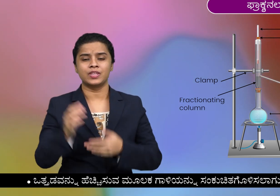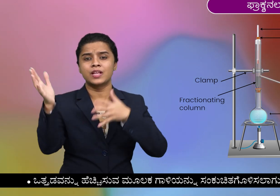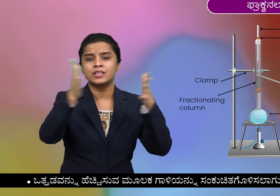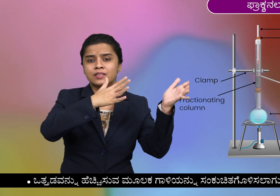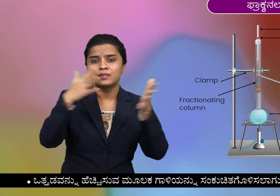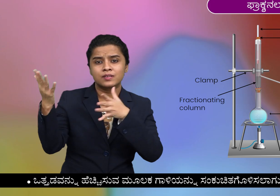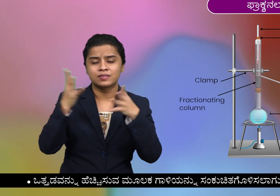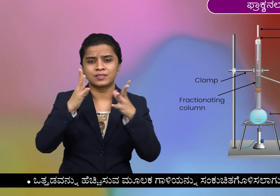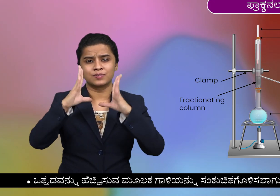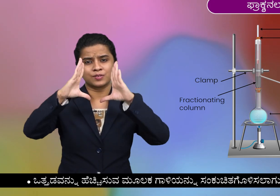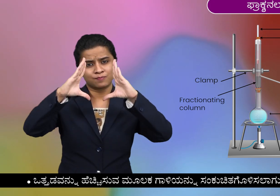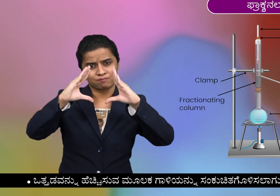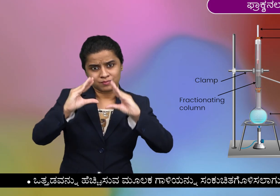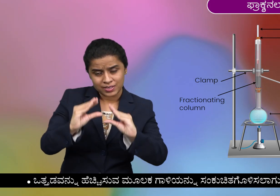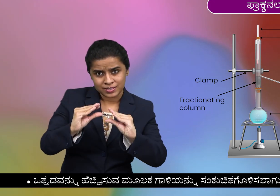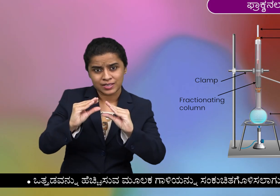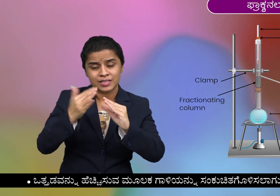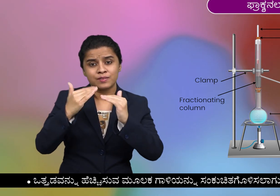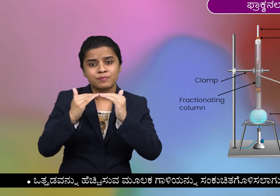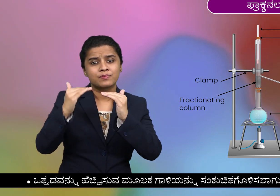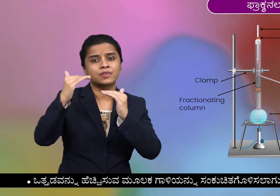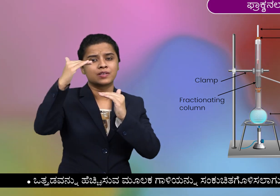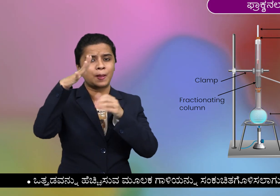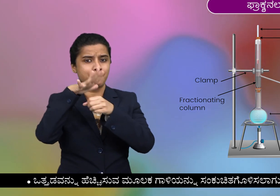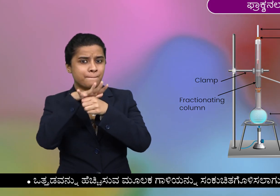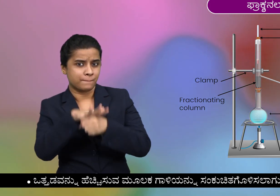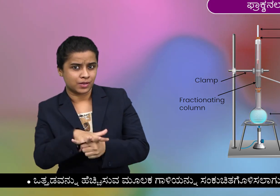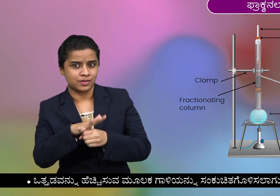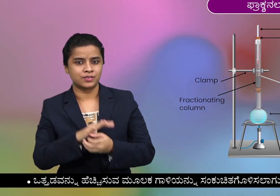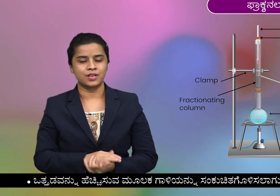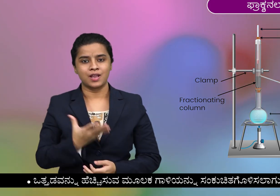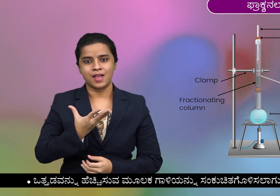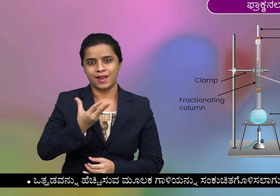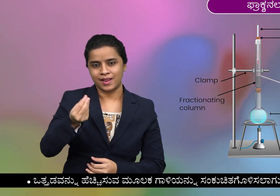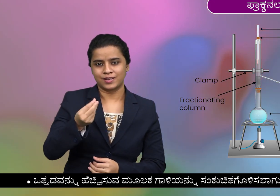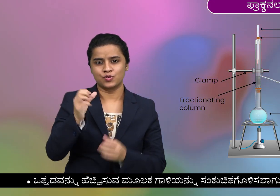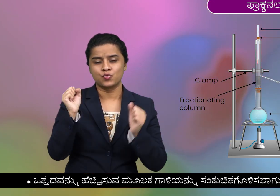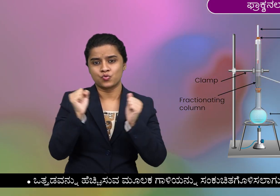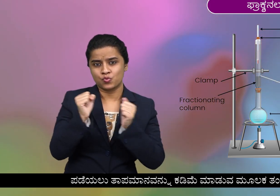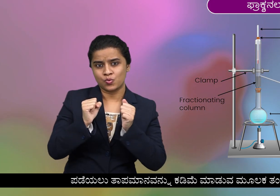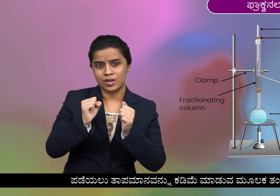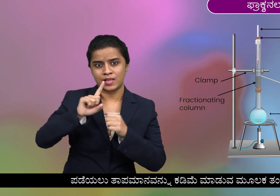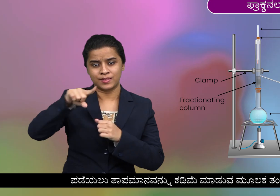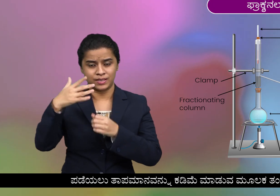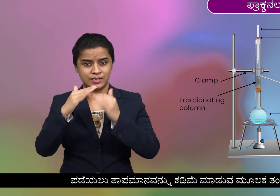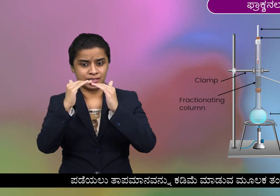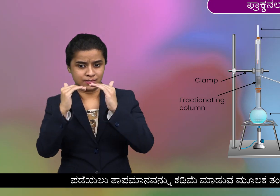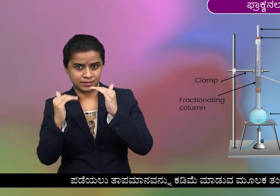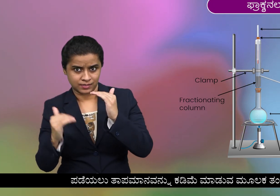ಒತ್ತಡವನ್ನು ಹೆಚ್ಚಿಸುವ ಮೂಲಕ ಗಾಳಿಯನ್ನು ಸಂಕೋಚಿತಗೊಳಿಸಲಾಗುತ್ತದೆ ಮತ್ತು ದ್ರವ ಗಾಳಿಯನ್ನು ಪಡೆಯಲು